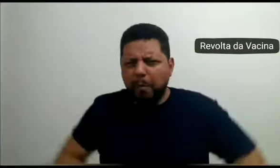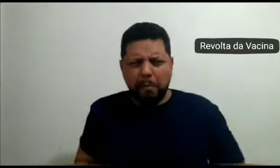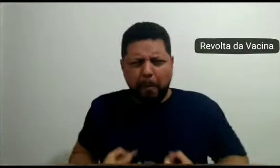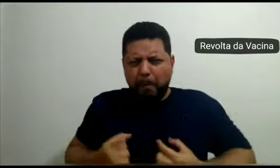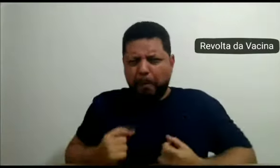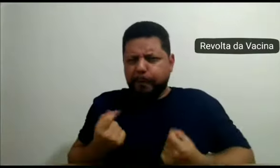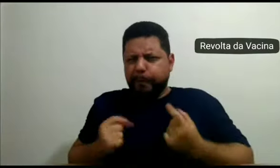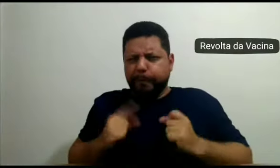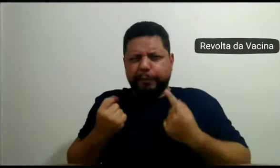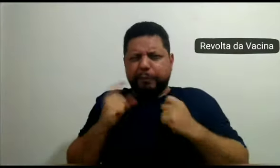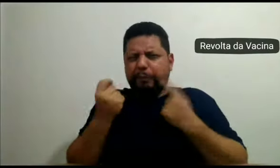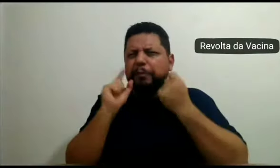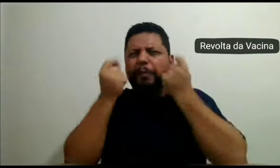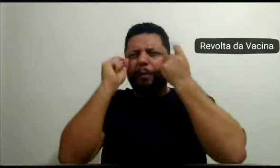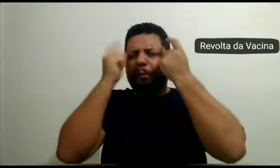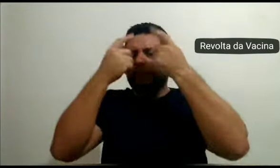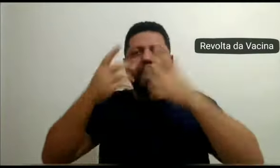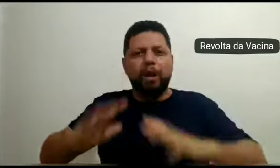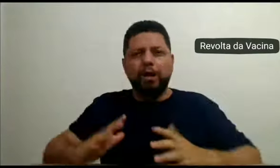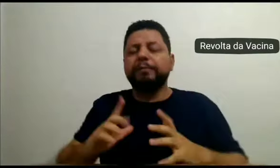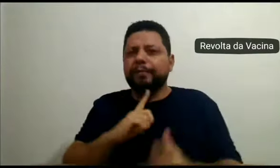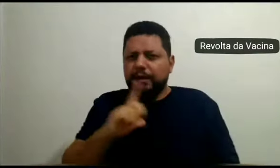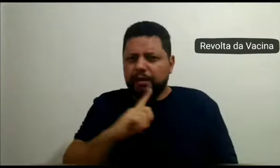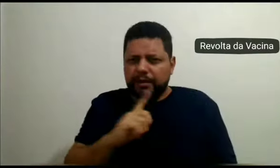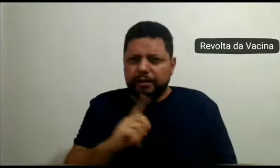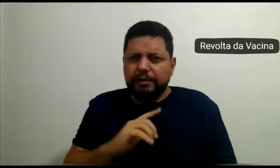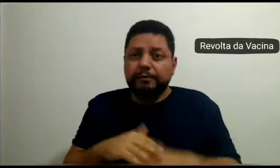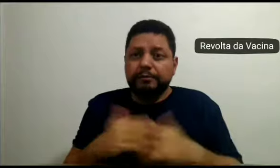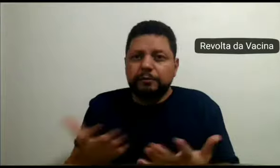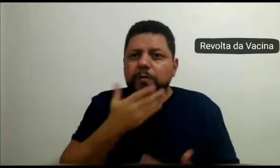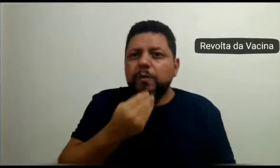erupções na pele e em todo o corpo.